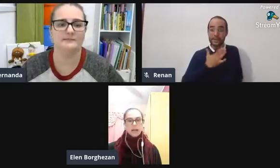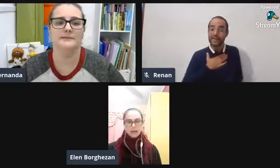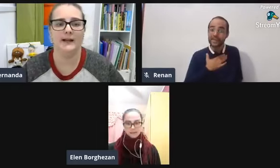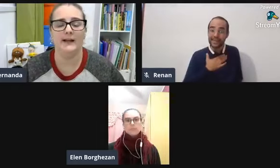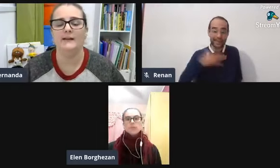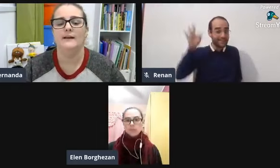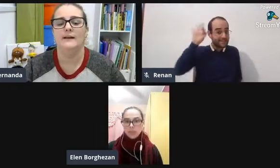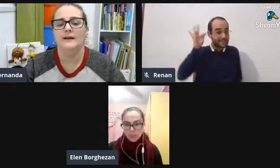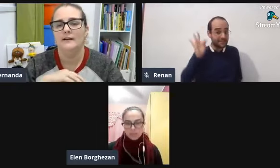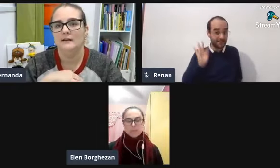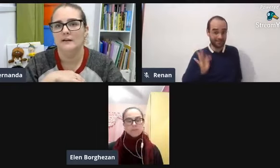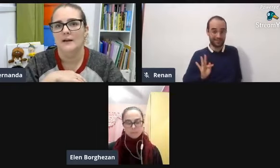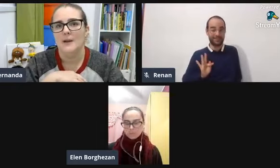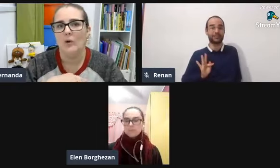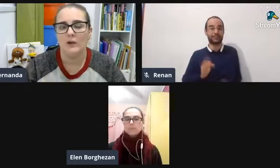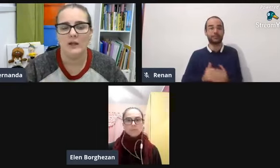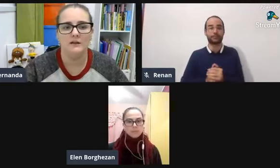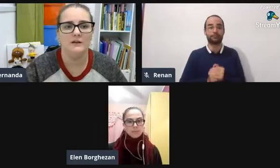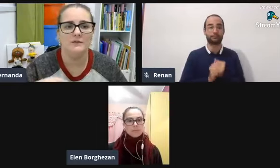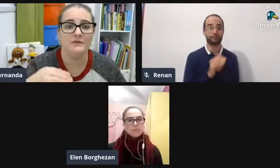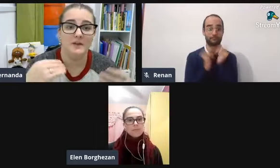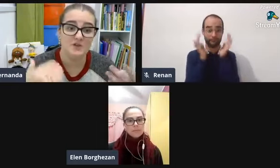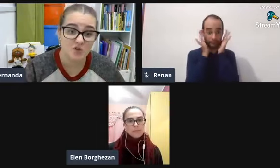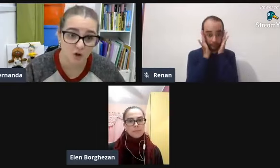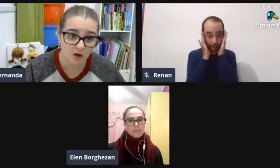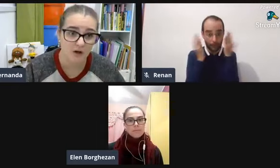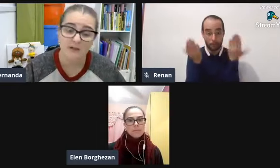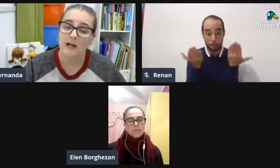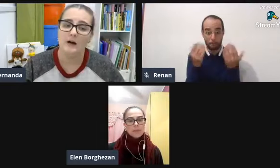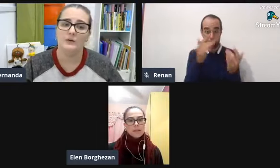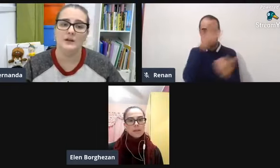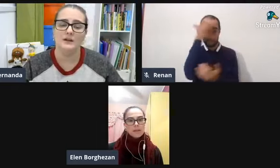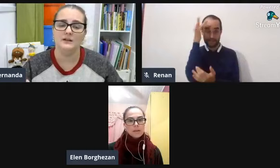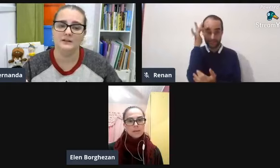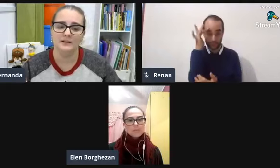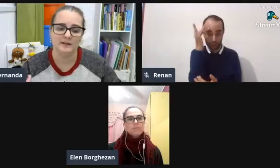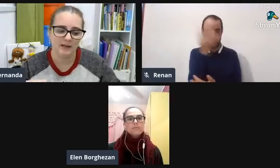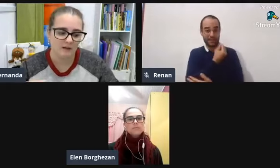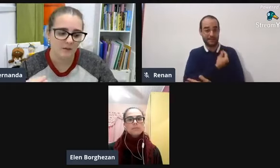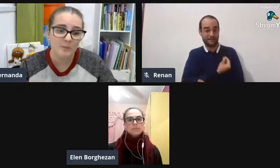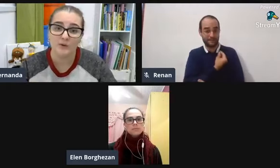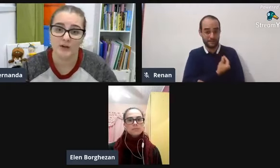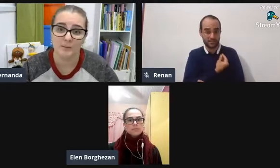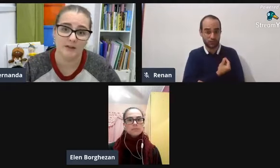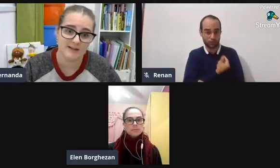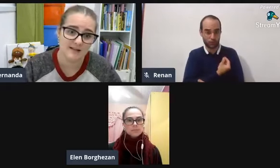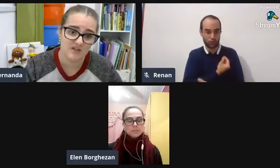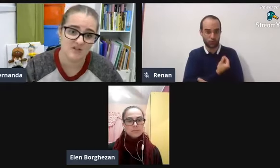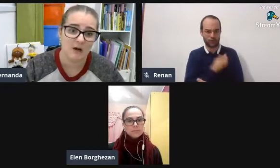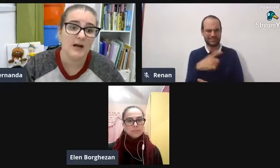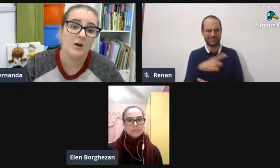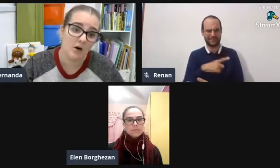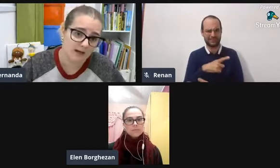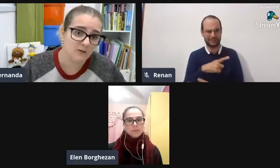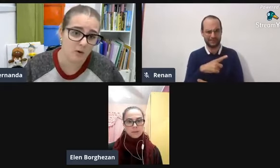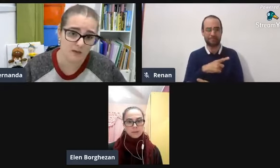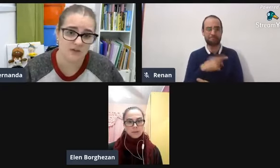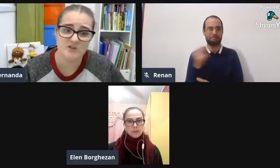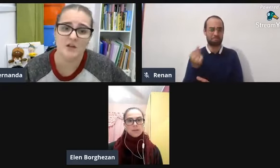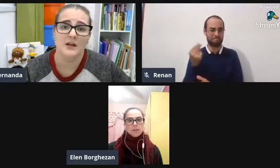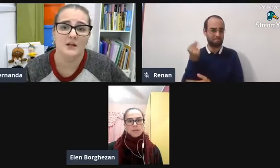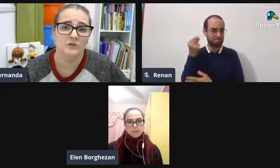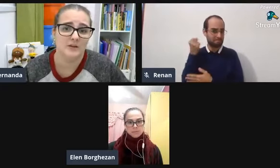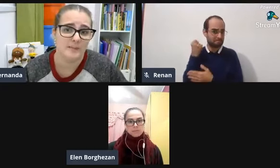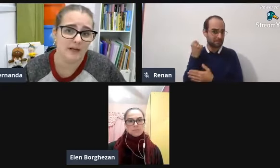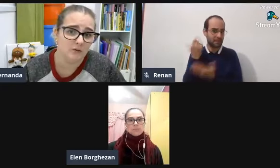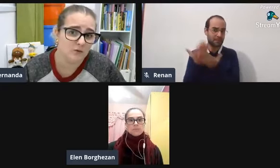Fernanda, né? Sim. Alguém que vivenciou, alguém que teve muito tempo dentro da sala de aula, agora,